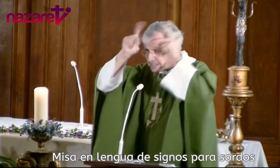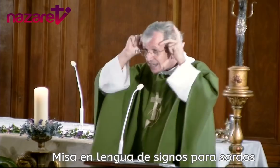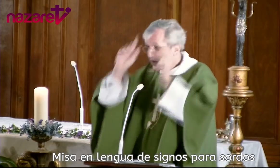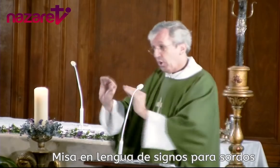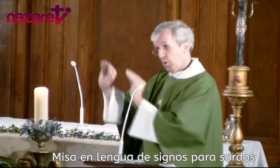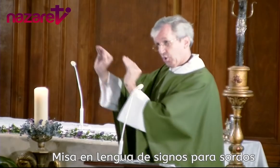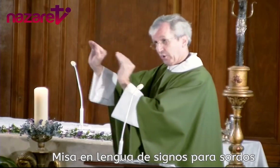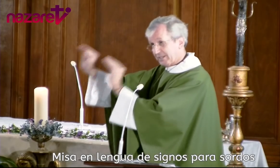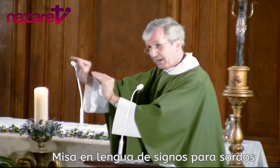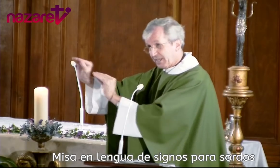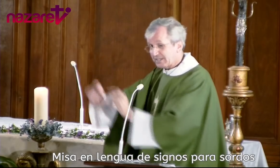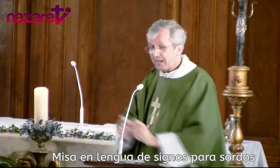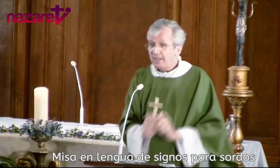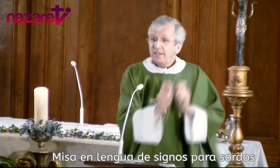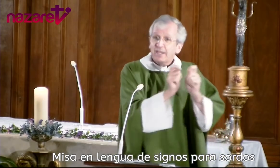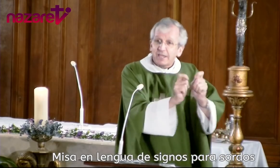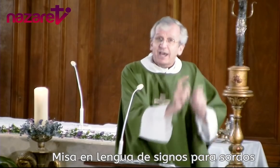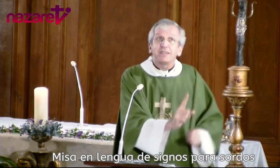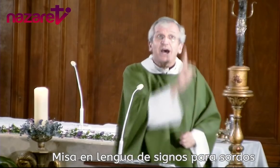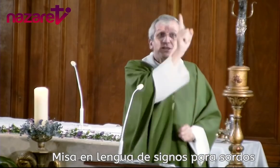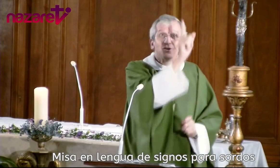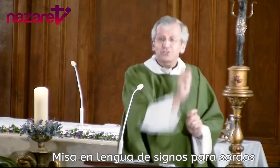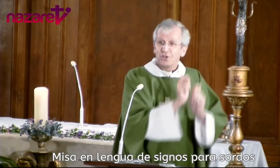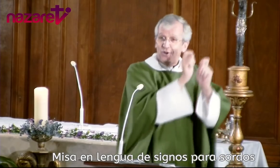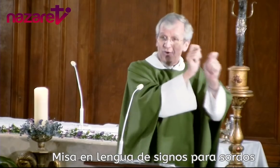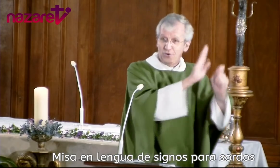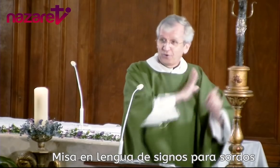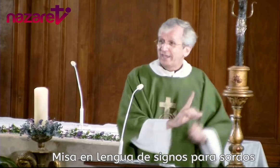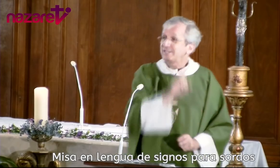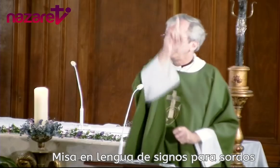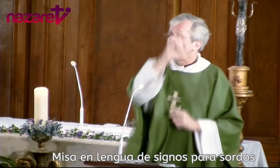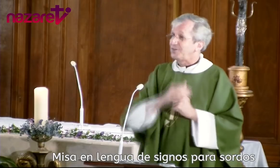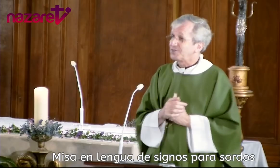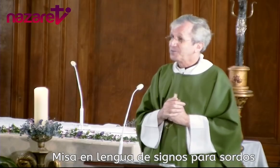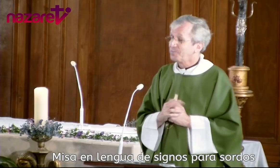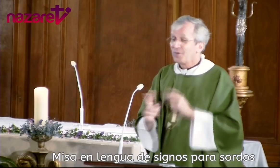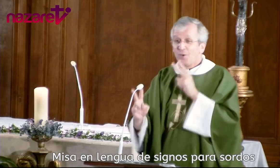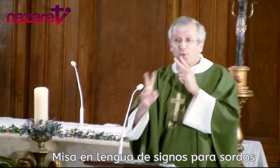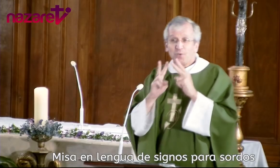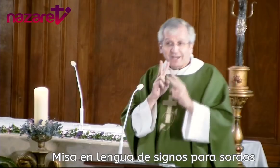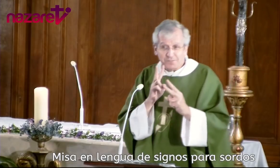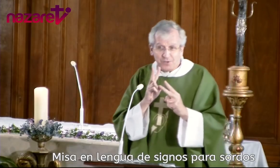César lo que es del César y dad a Dios lo que es de Dios. Una